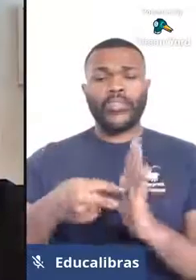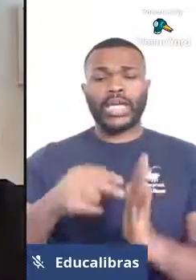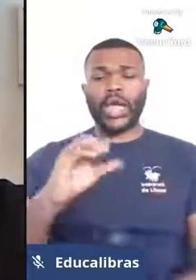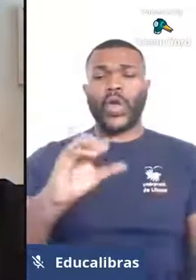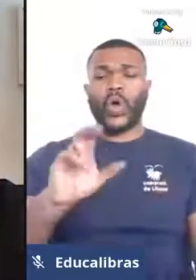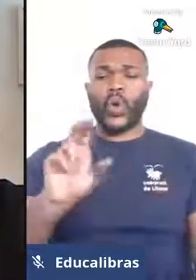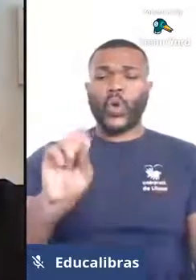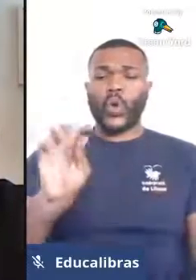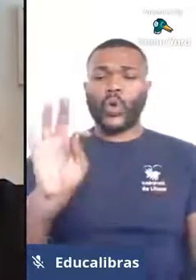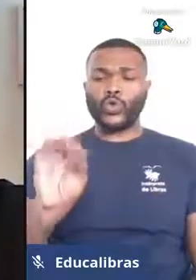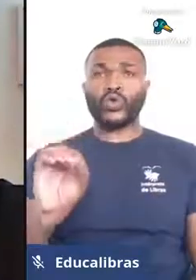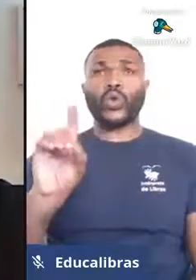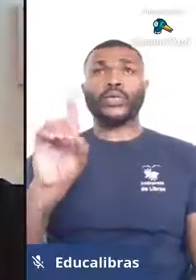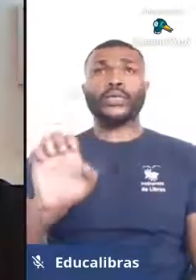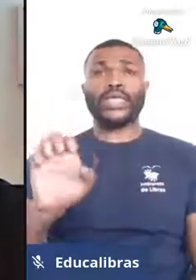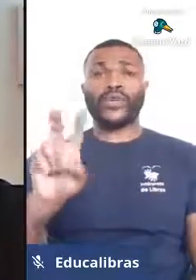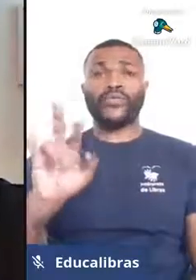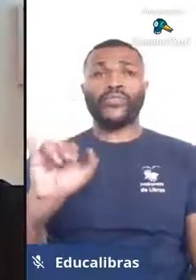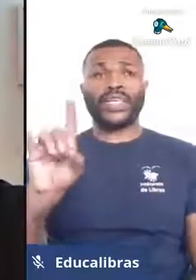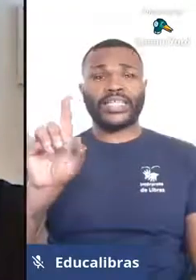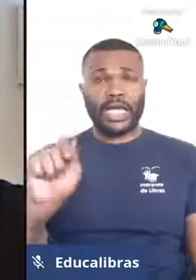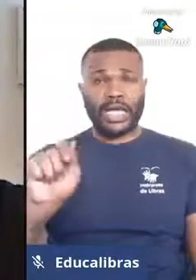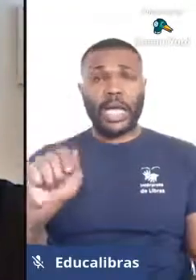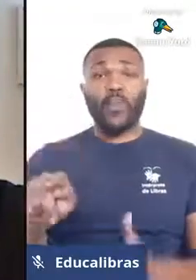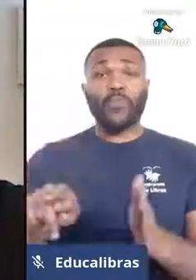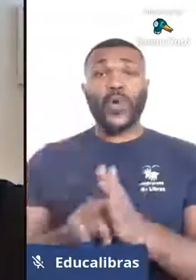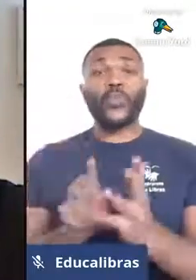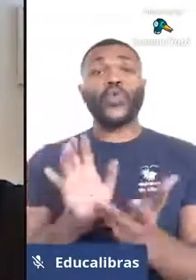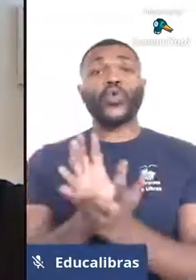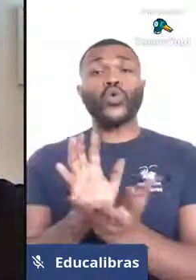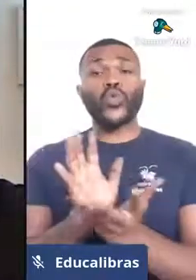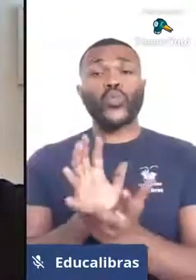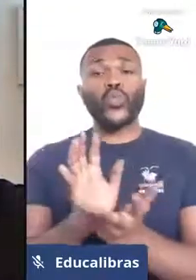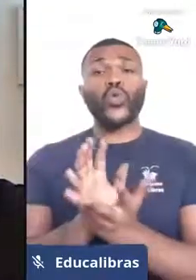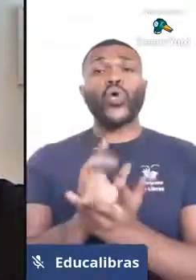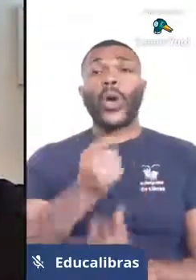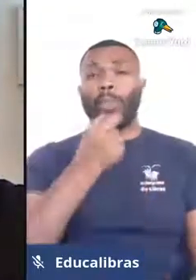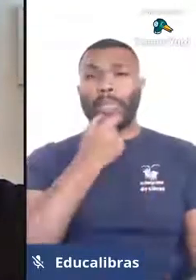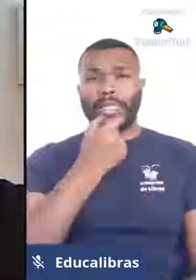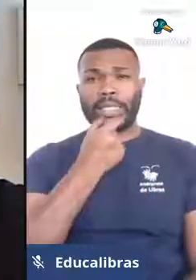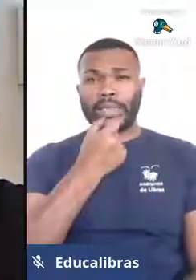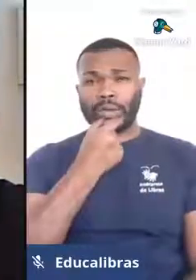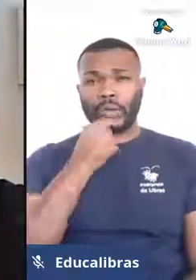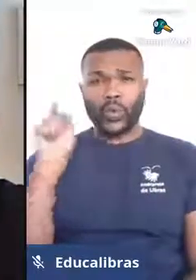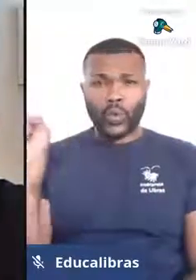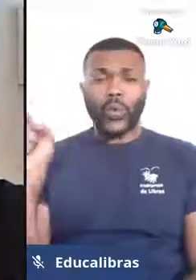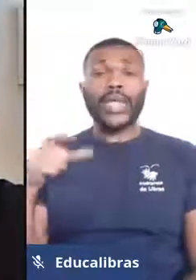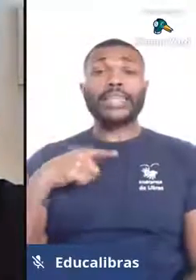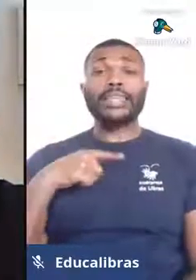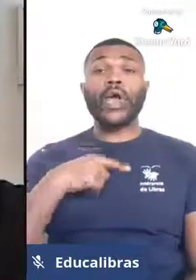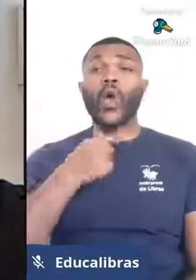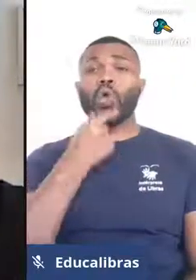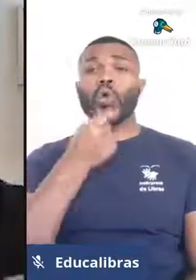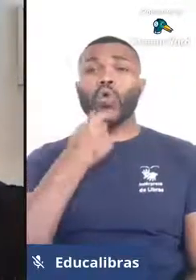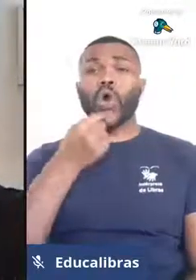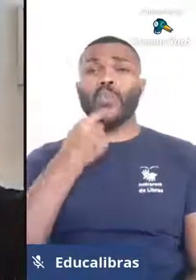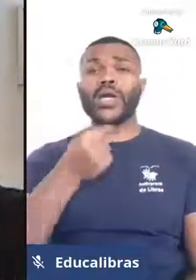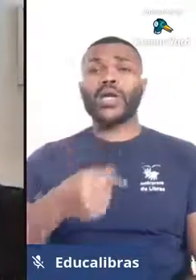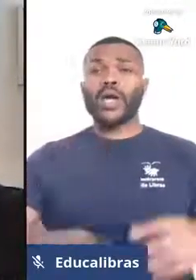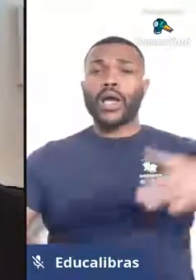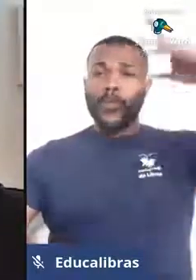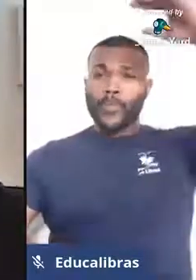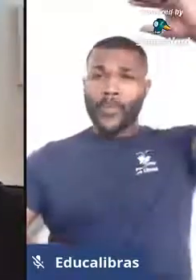britânico chamado DV8, que é DV8, né? E tem um bailarino que ele não tem as